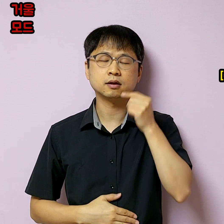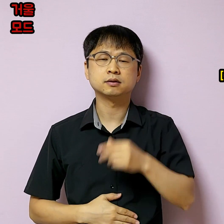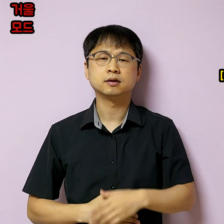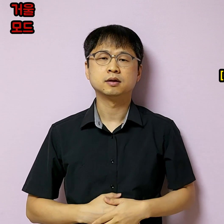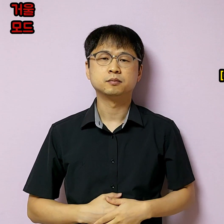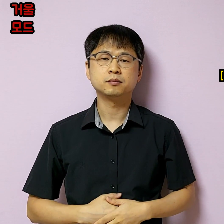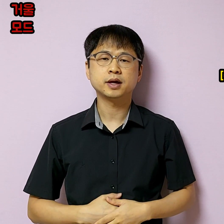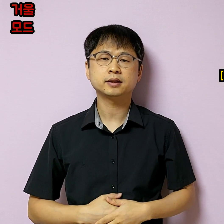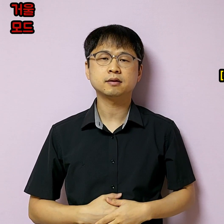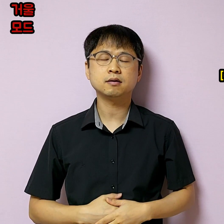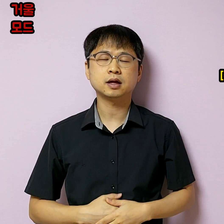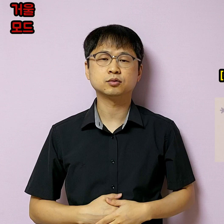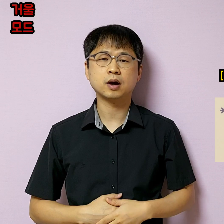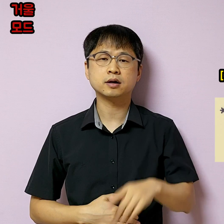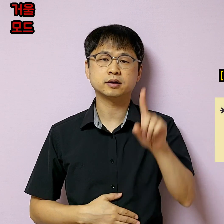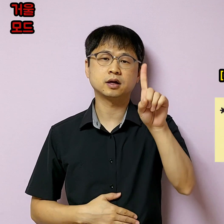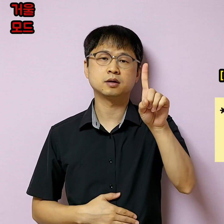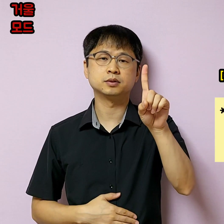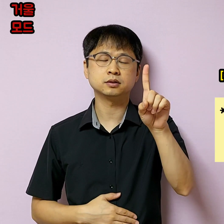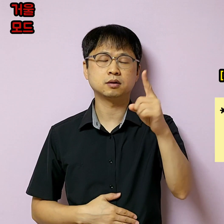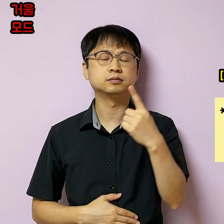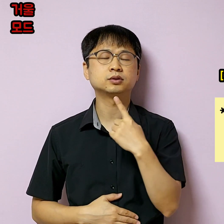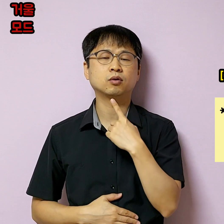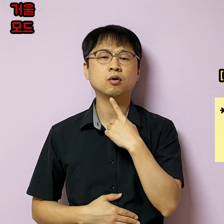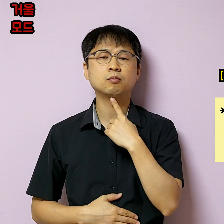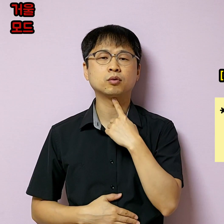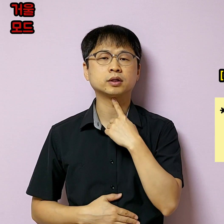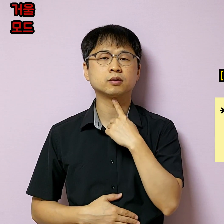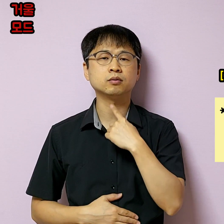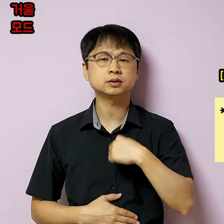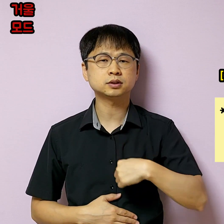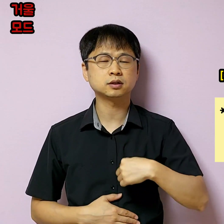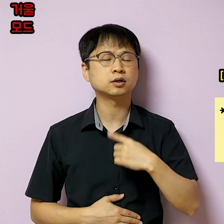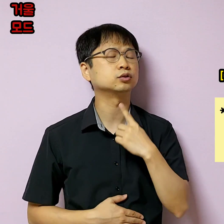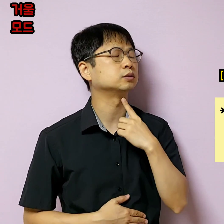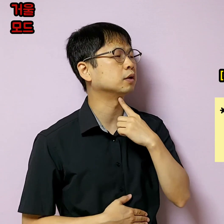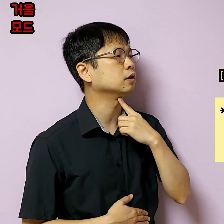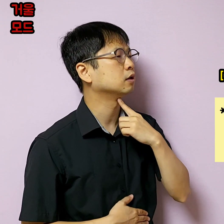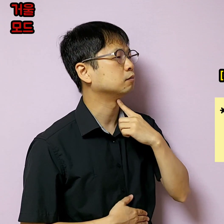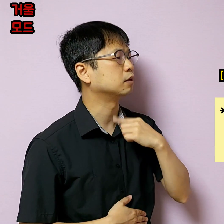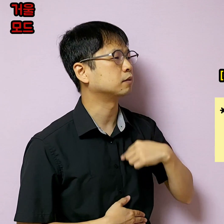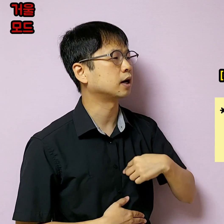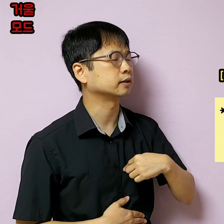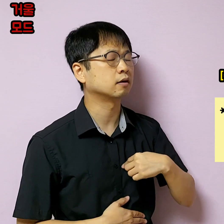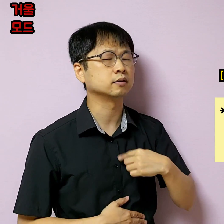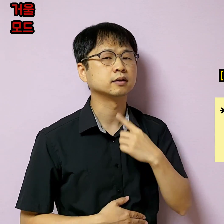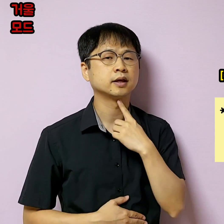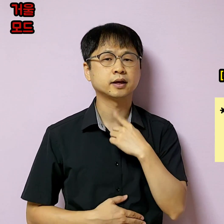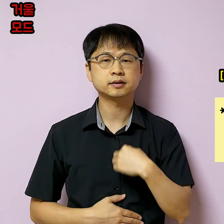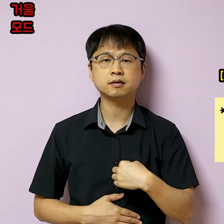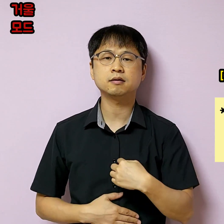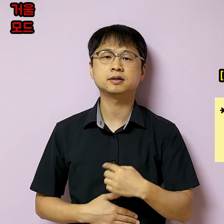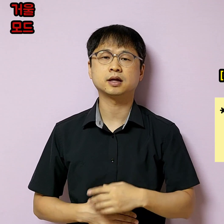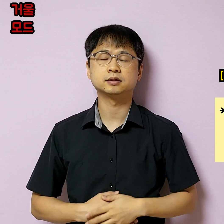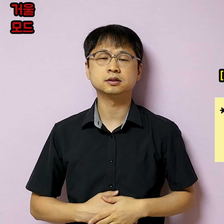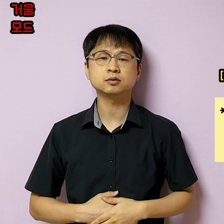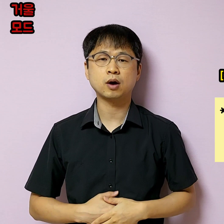못했었던 했던 하는 과거의 경험은 검지로 모으게 되고 스쳐 내려주시면 하던 했던이라는